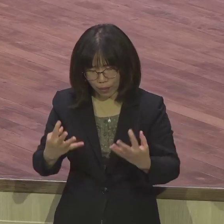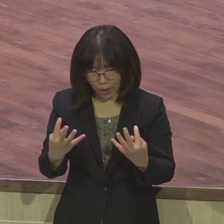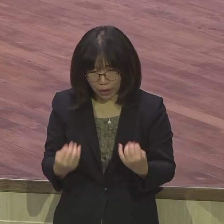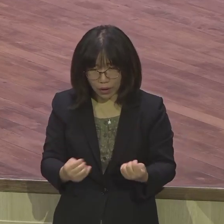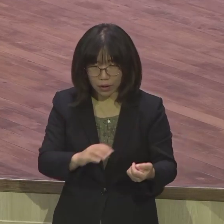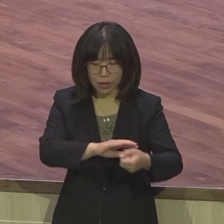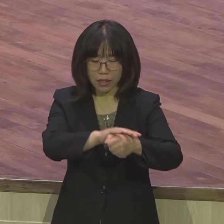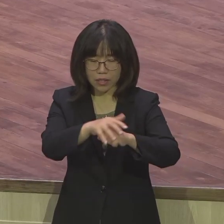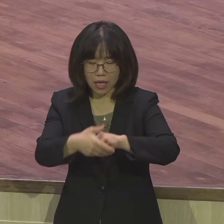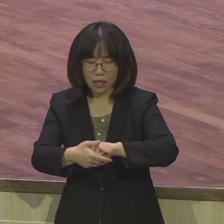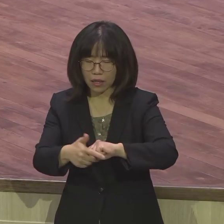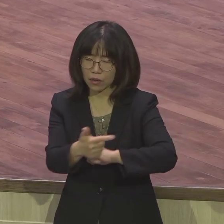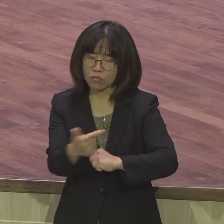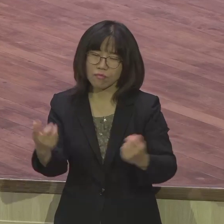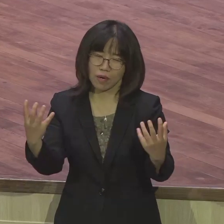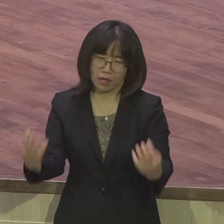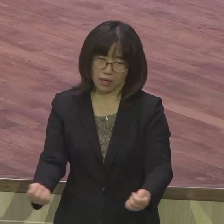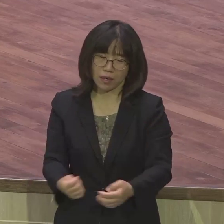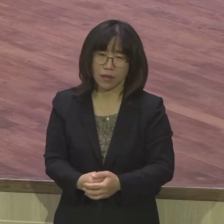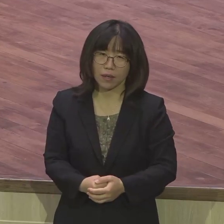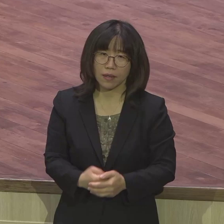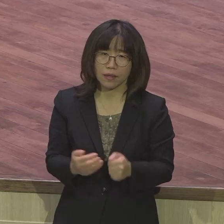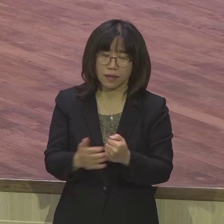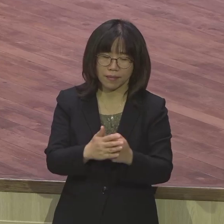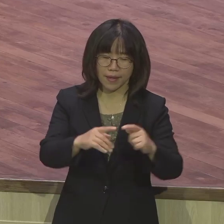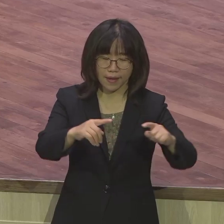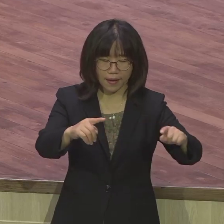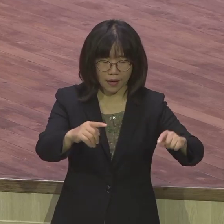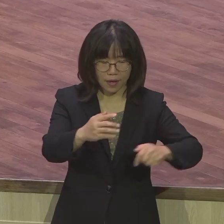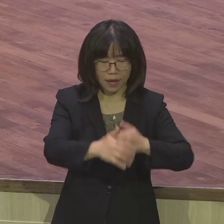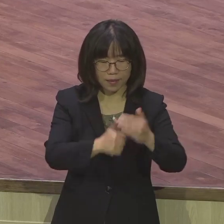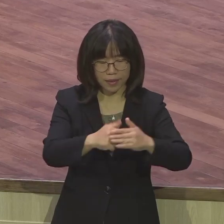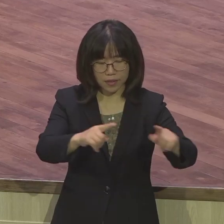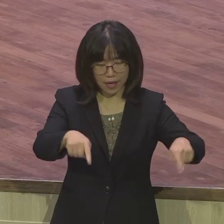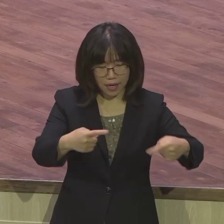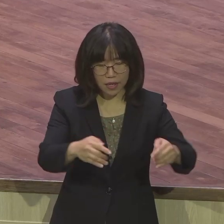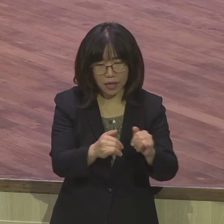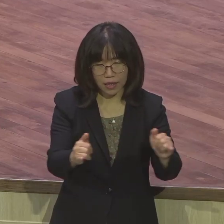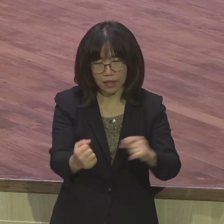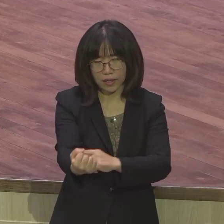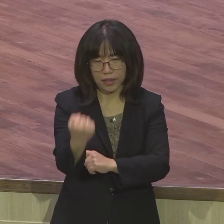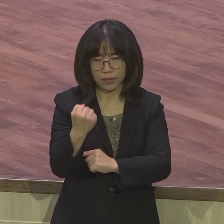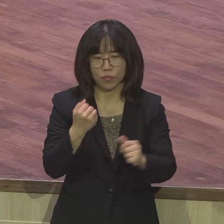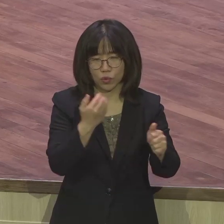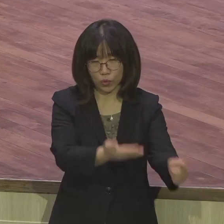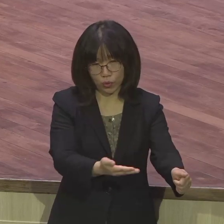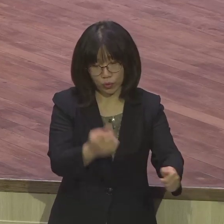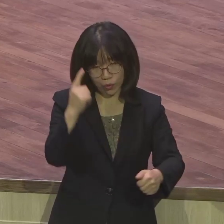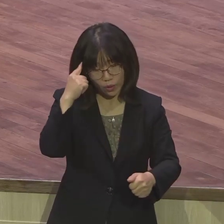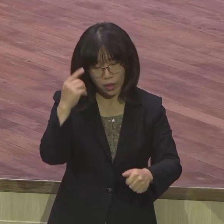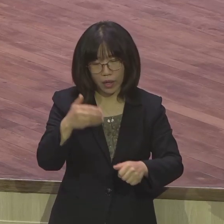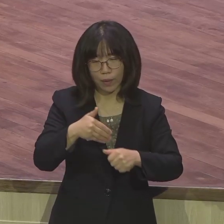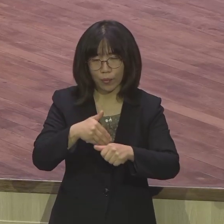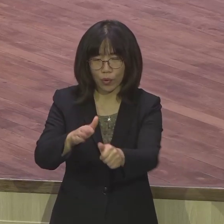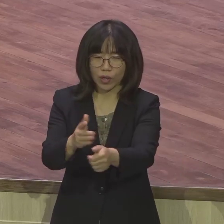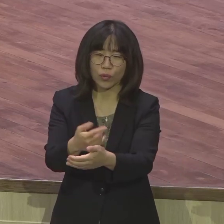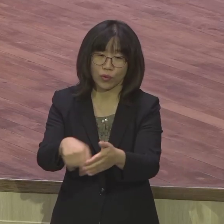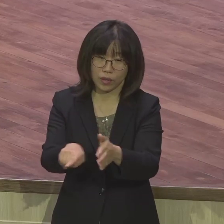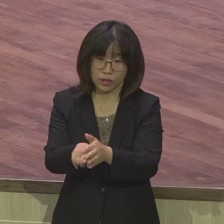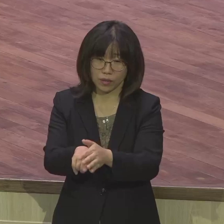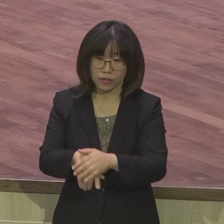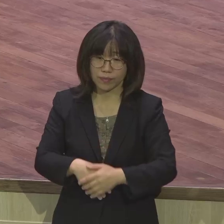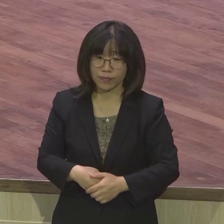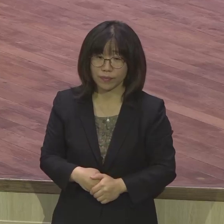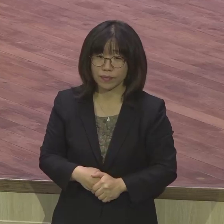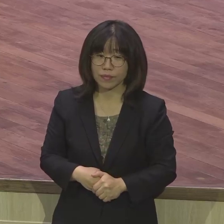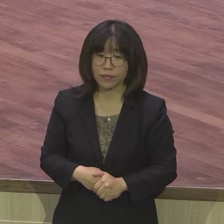널려져 있어요. 그래서 하나님이 엘리야에게 힘을 주신 것입니다. 그래서 저와 여러분이 하나님의 세미한 음성을 통해서,